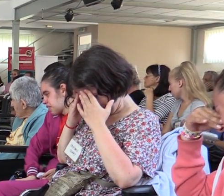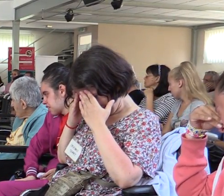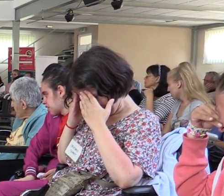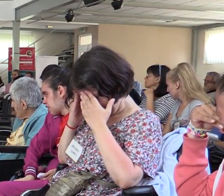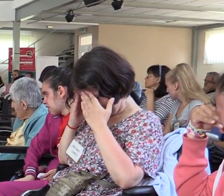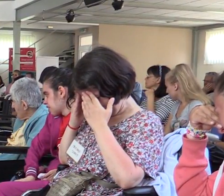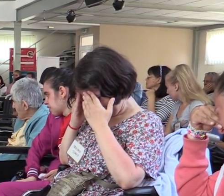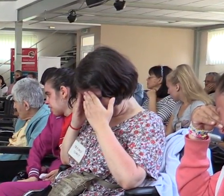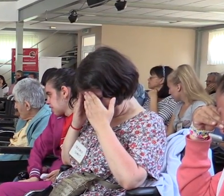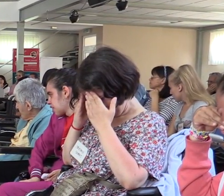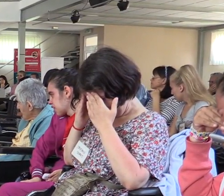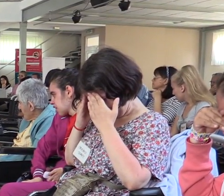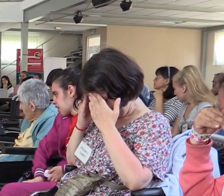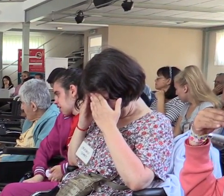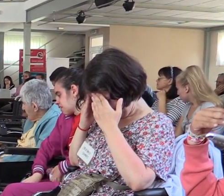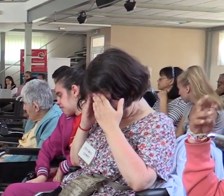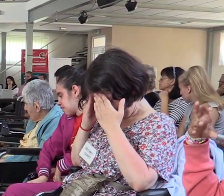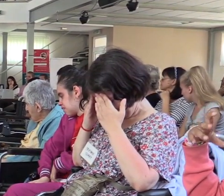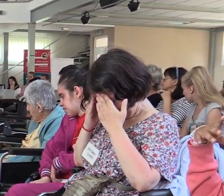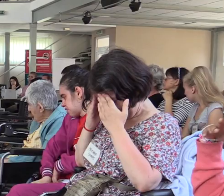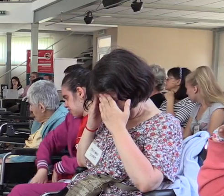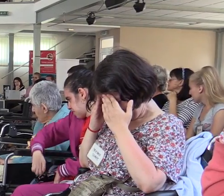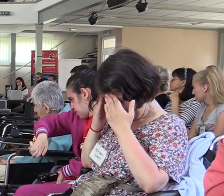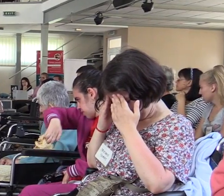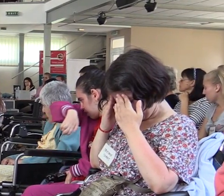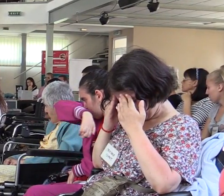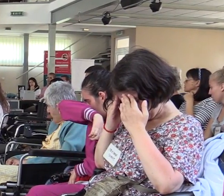Ai mult. Mai mult?